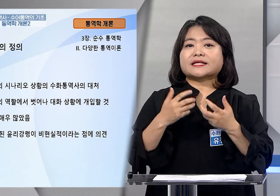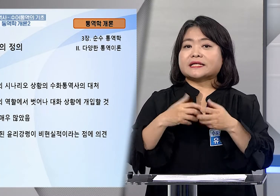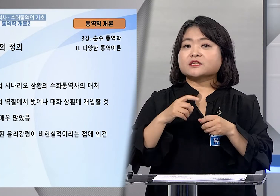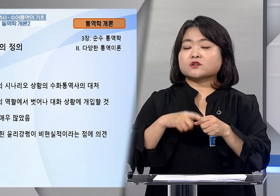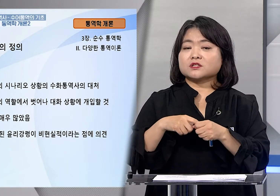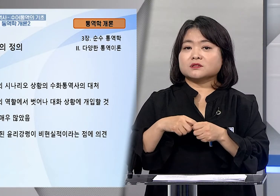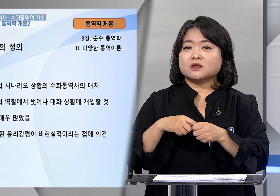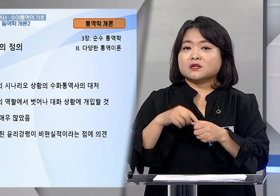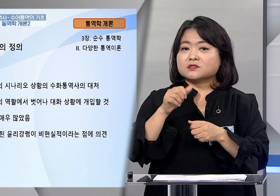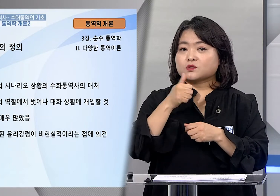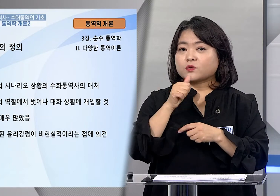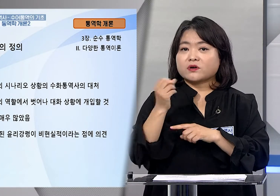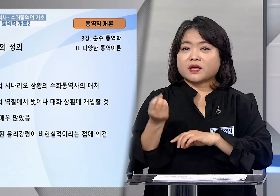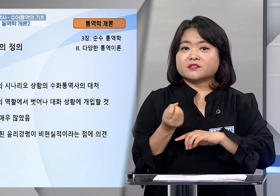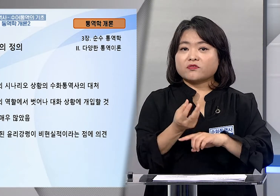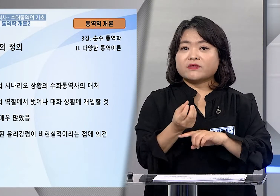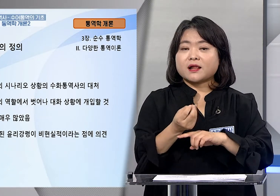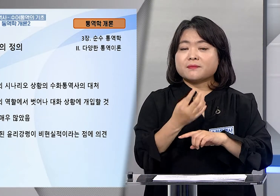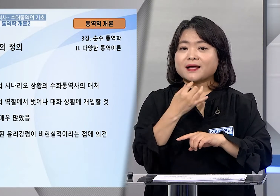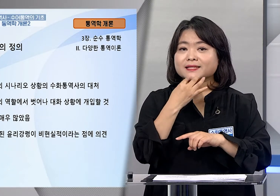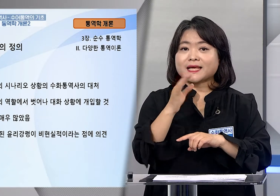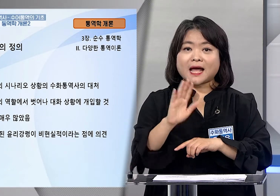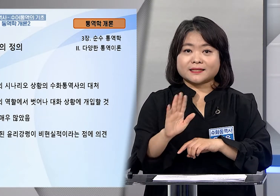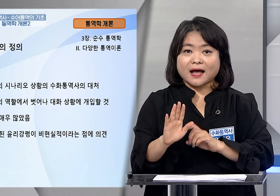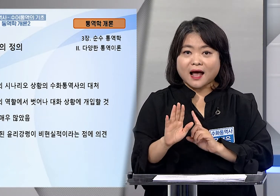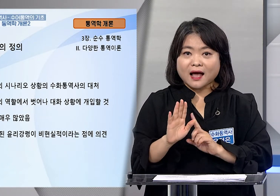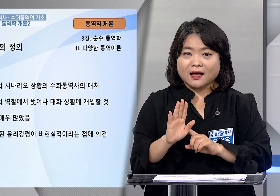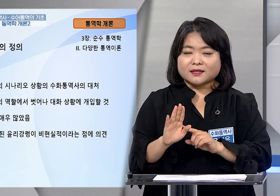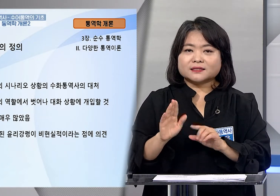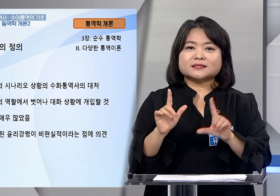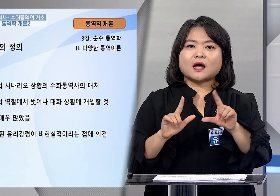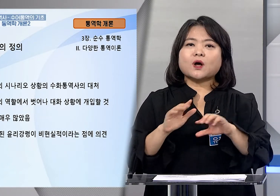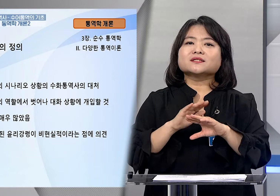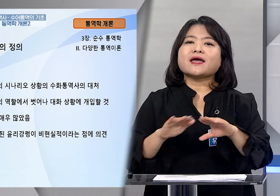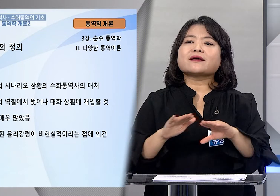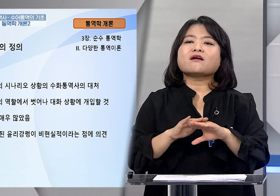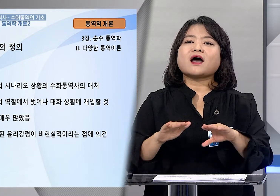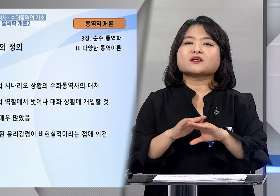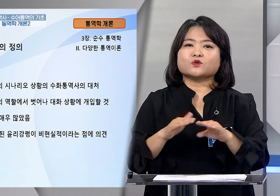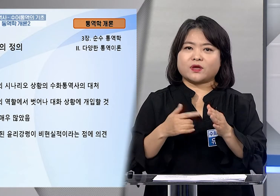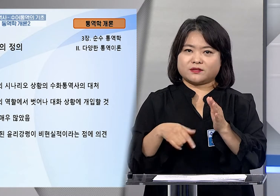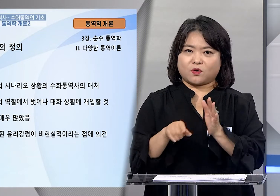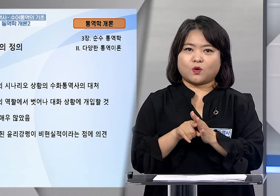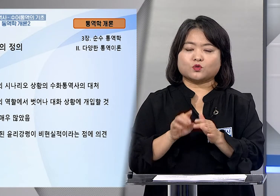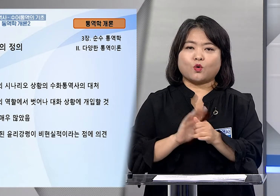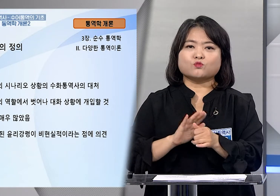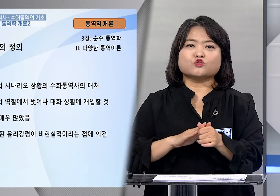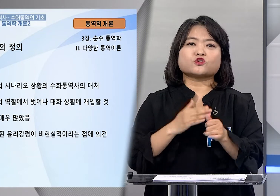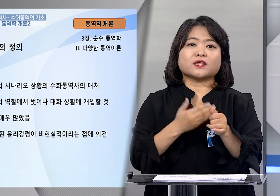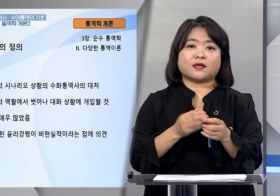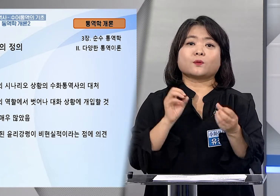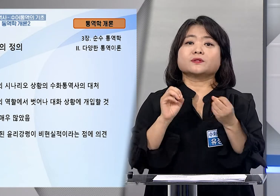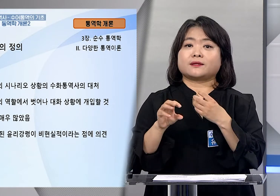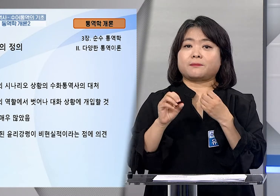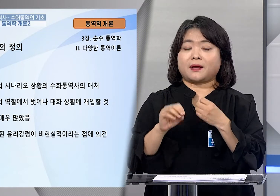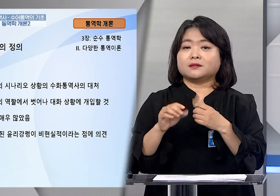기계적인 통역의 전달만이 아니라 그 상황을 해결하기 위해서 도움을 주겠다고 대답한